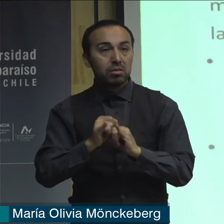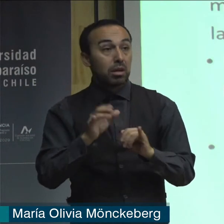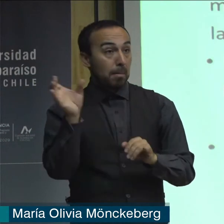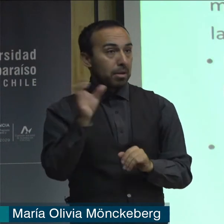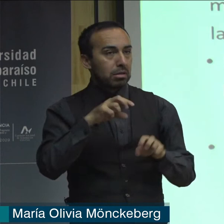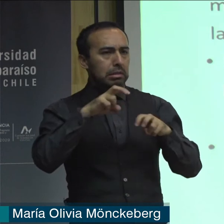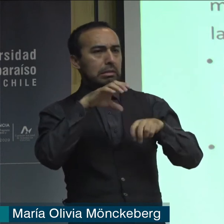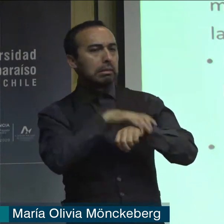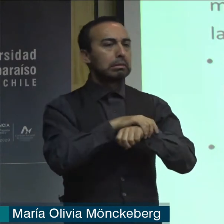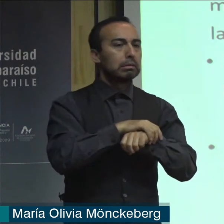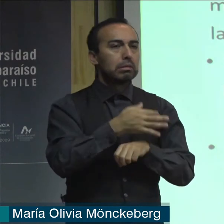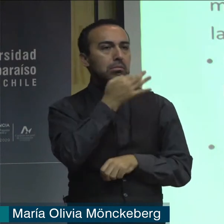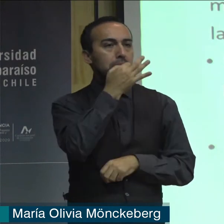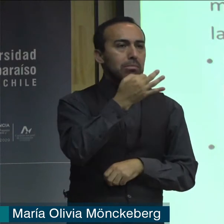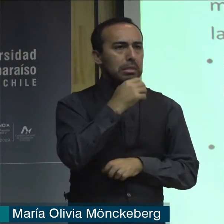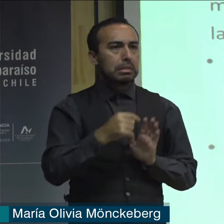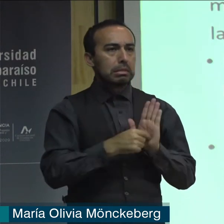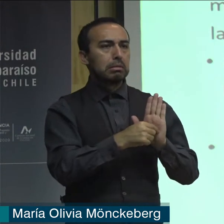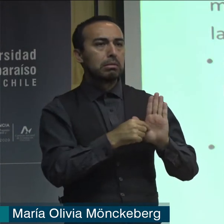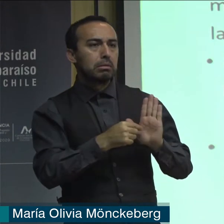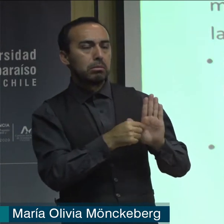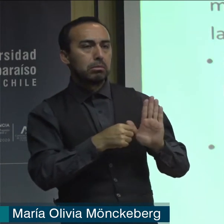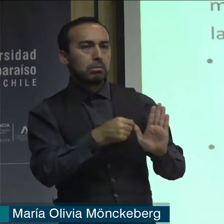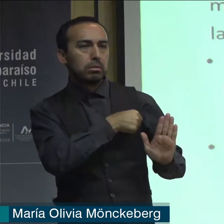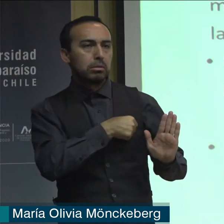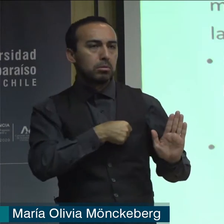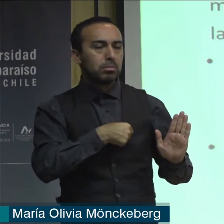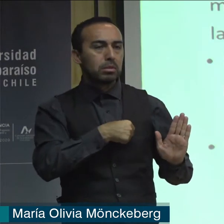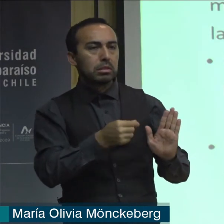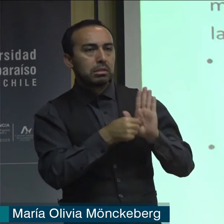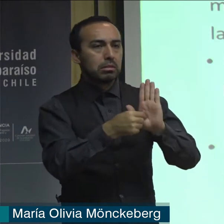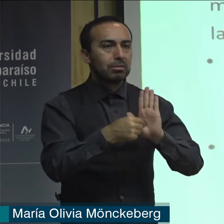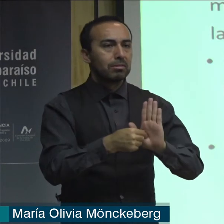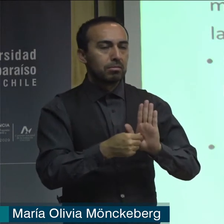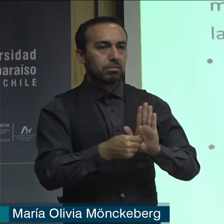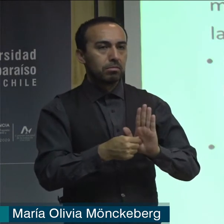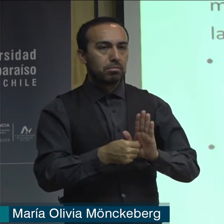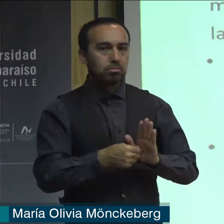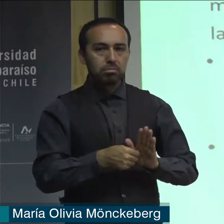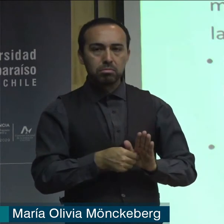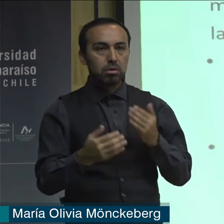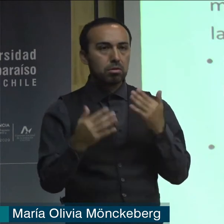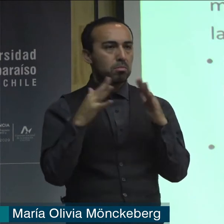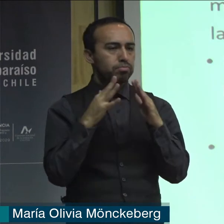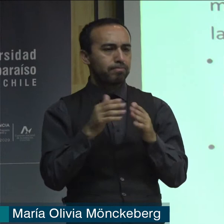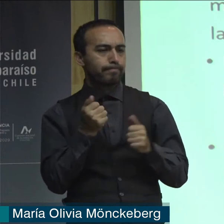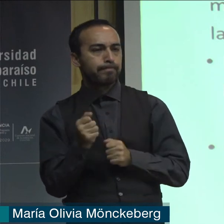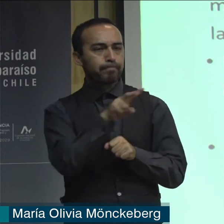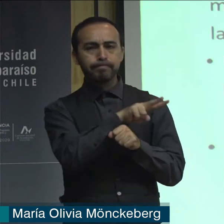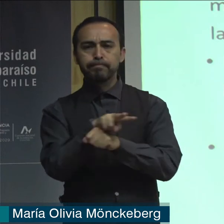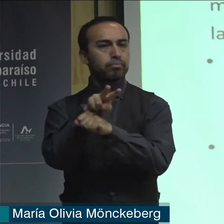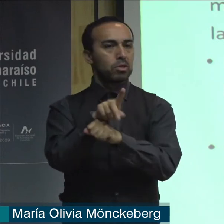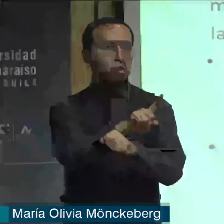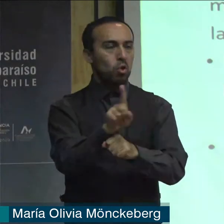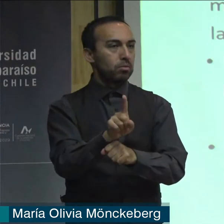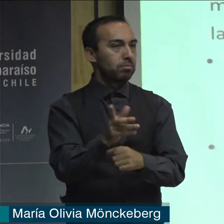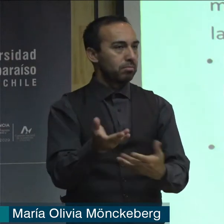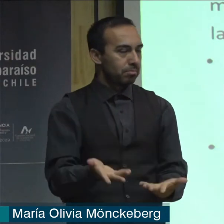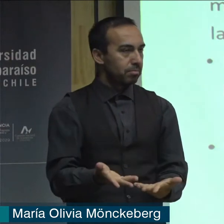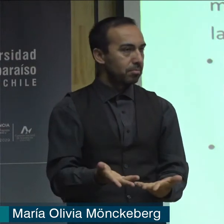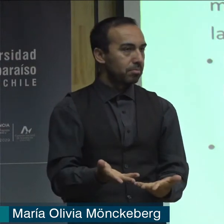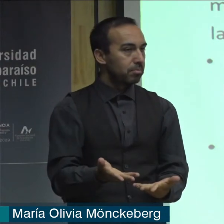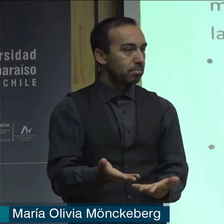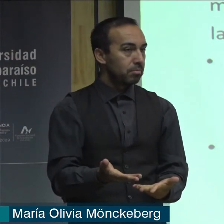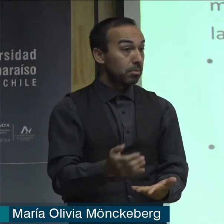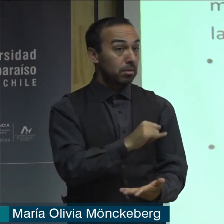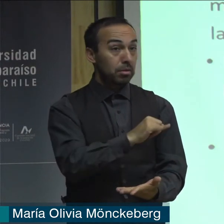estoy aquí y no nos dejaban establecerse en ningún diálogo Bueno al llegar a la